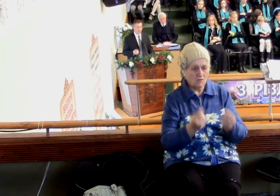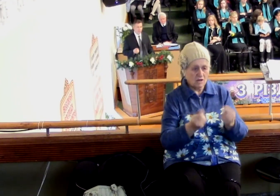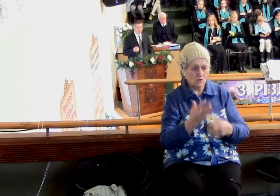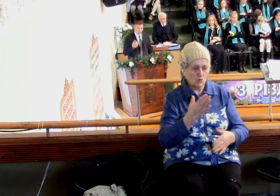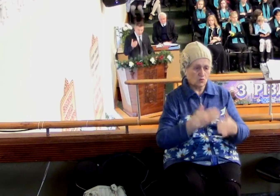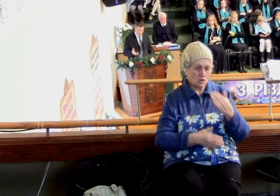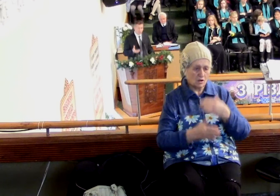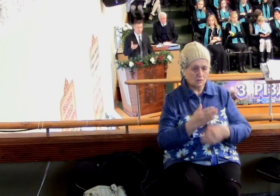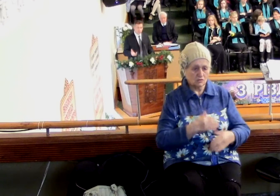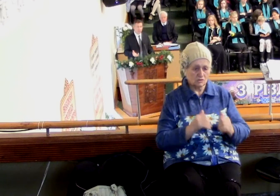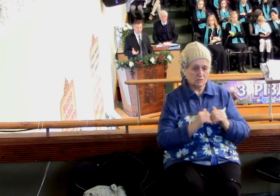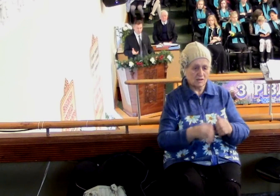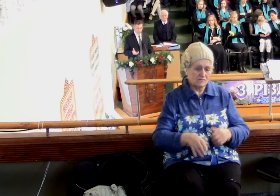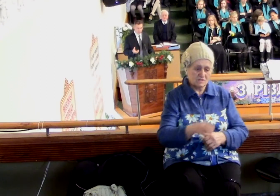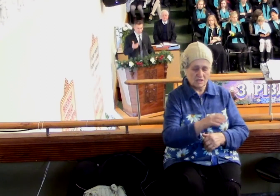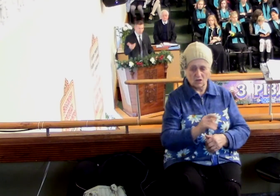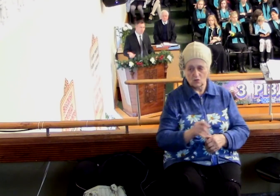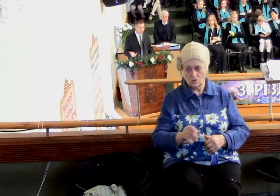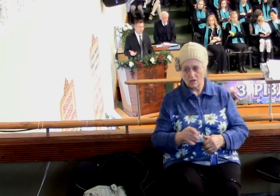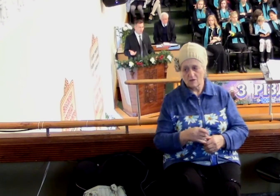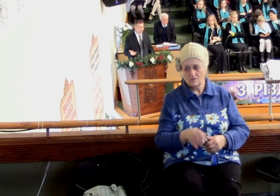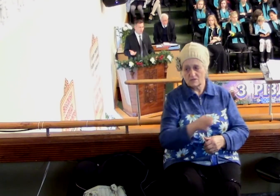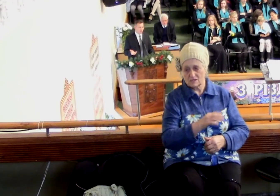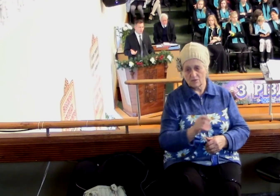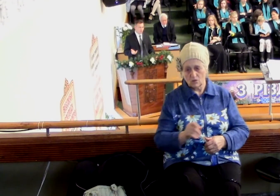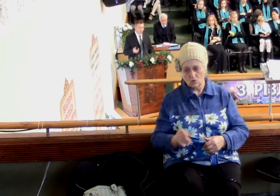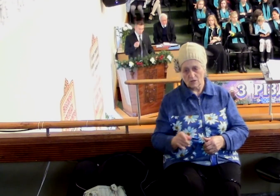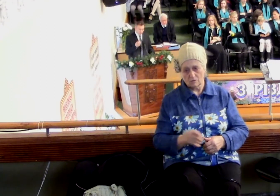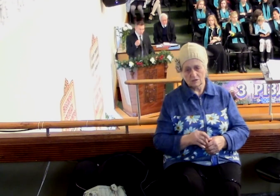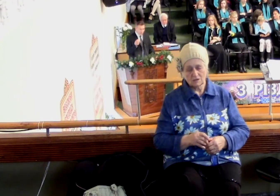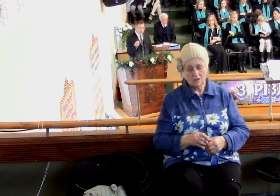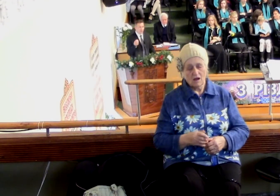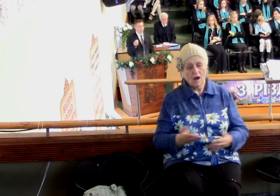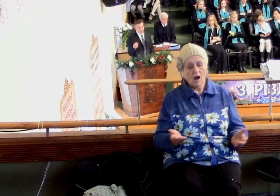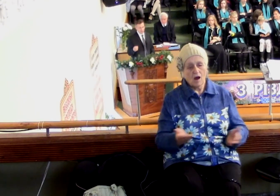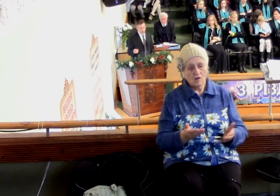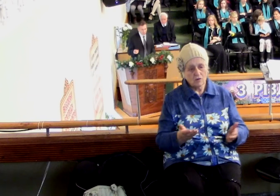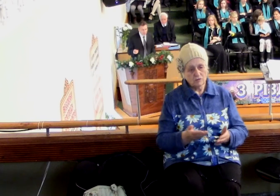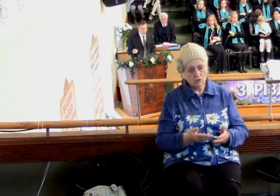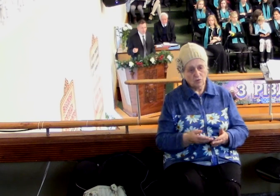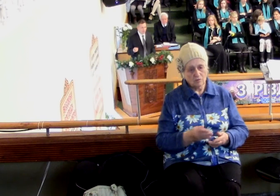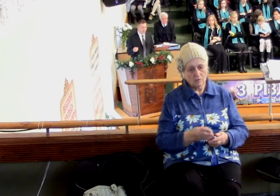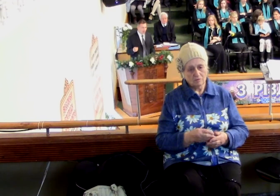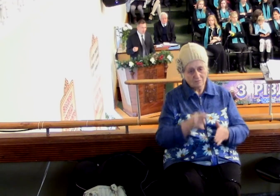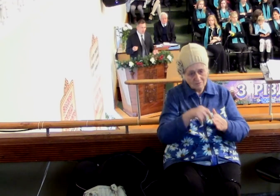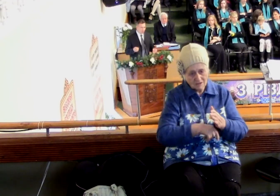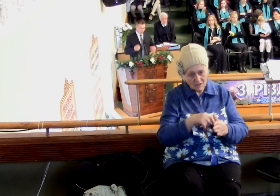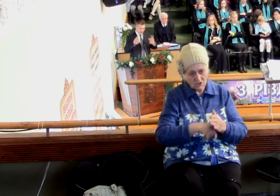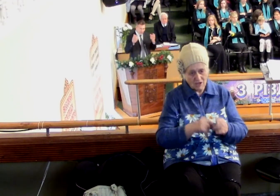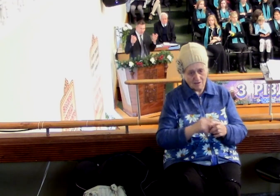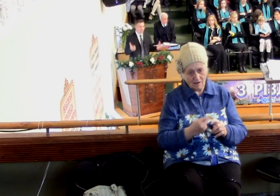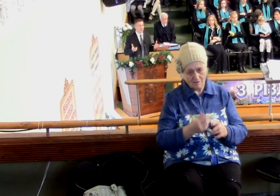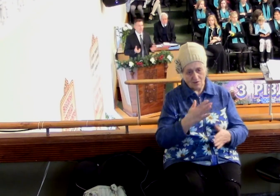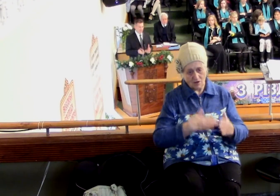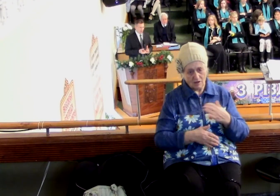радость для всех людей, всем людям. В чем же состояла эта радость тогда? В